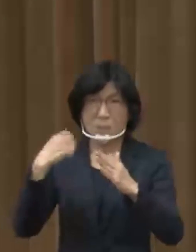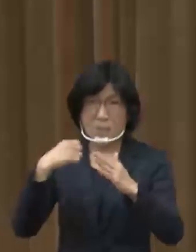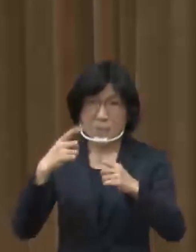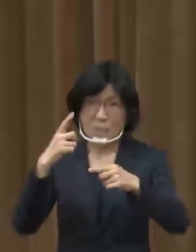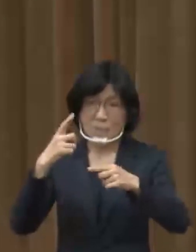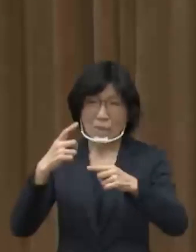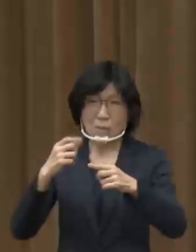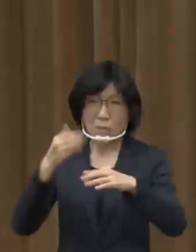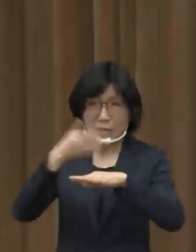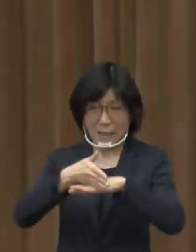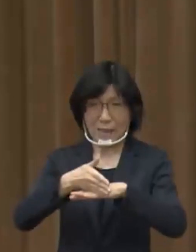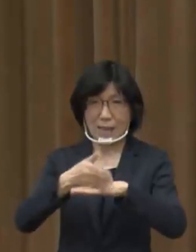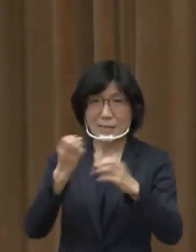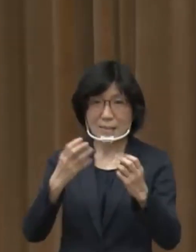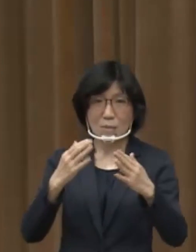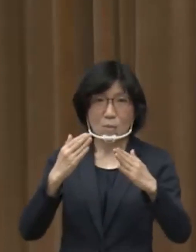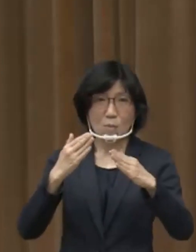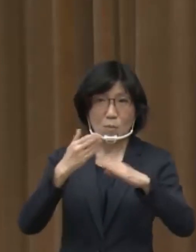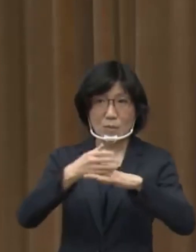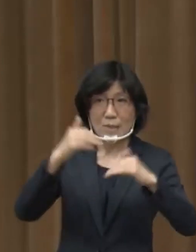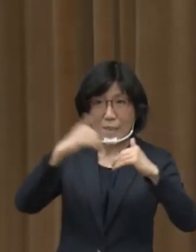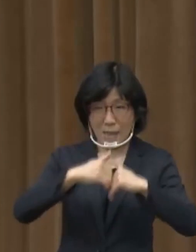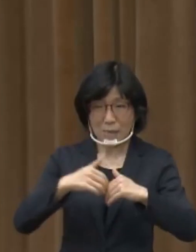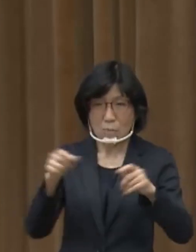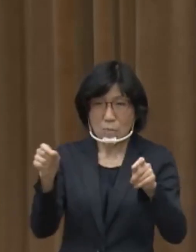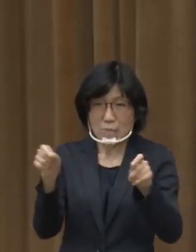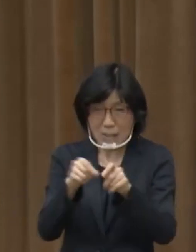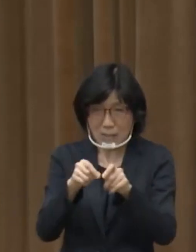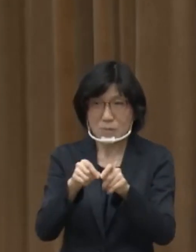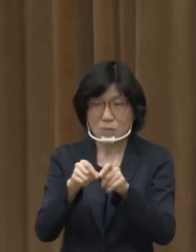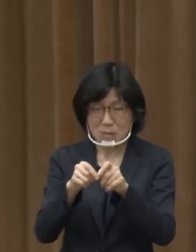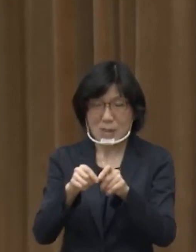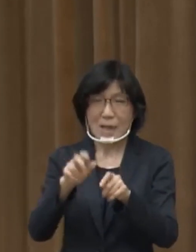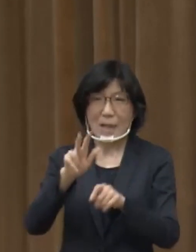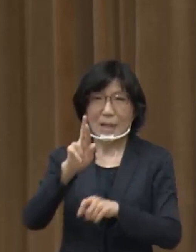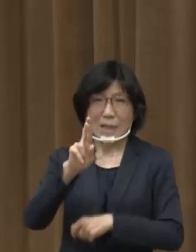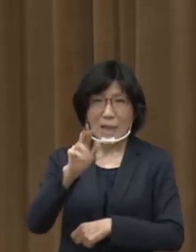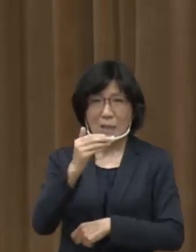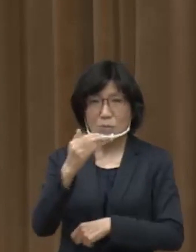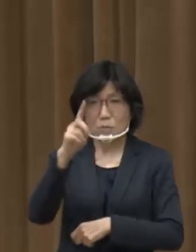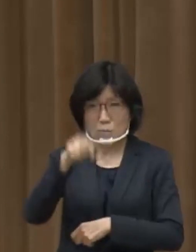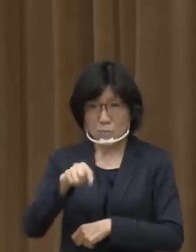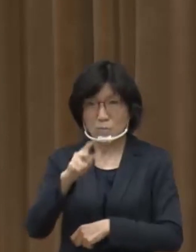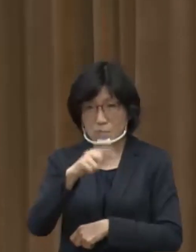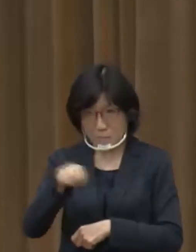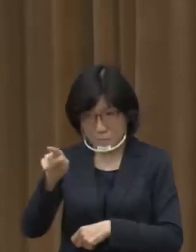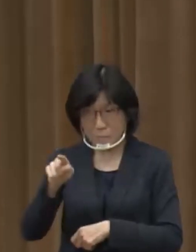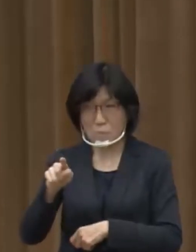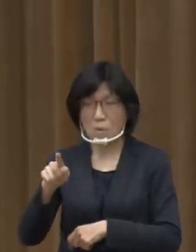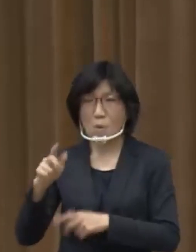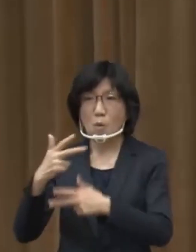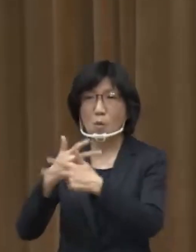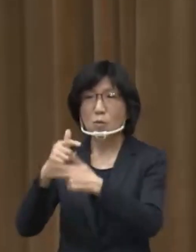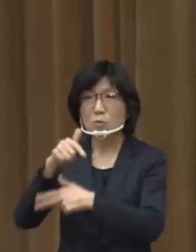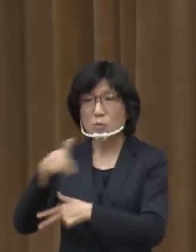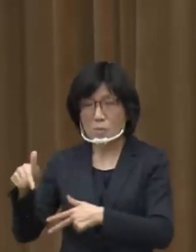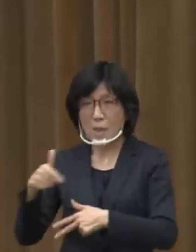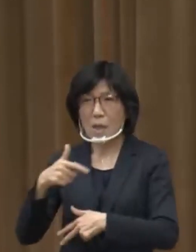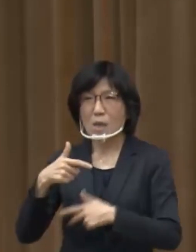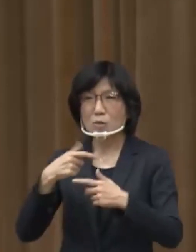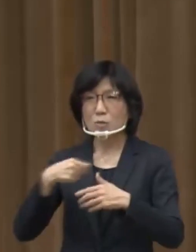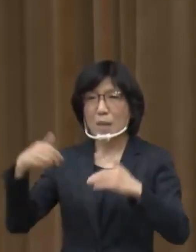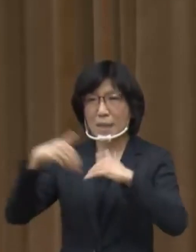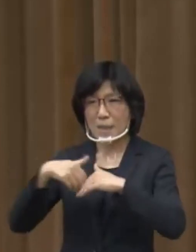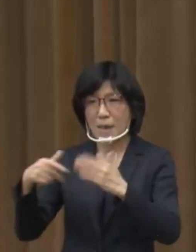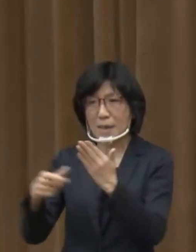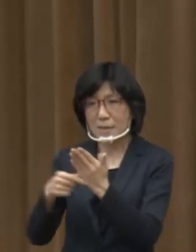から徒歩3分の南越谷ラクーン、そして北部会場ですは熊谷駅から徒歩3